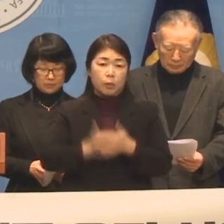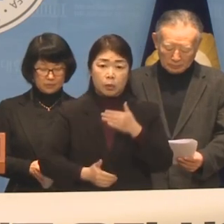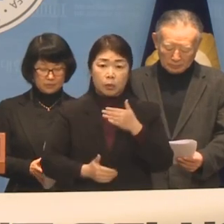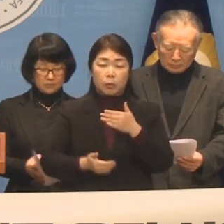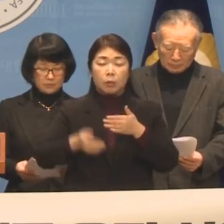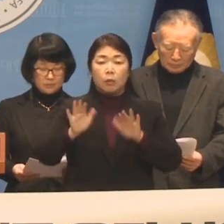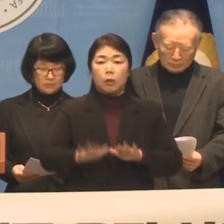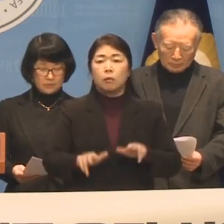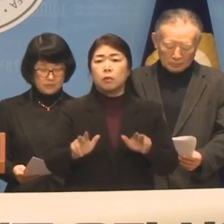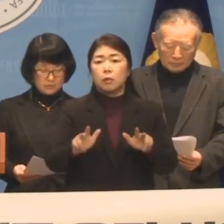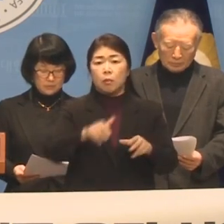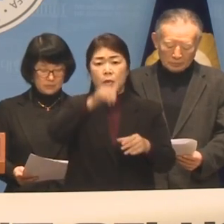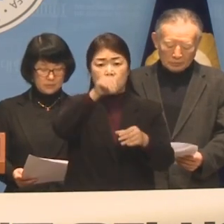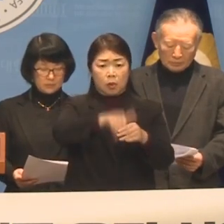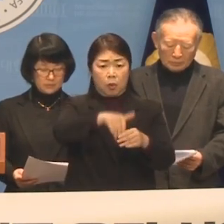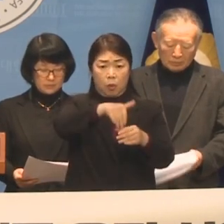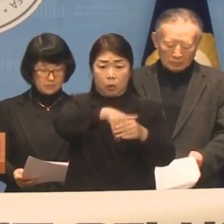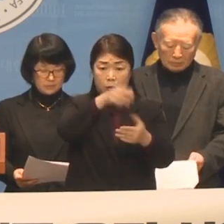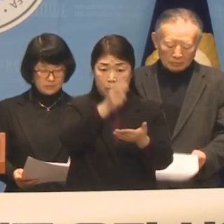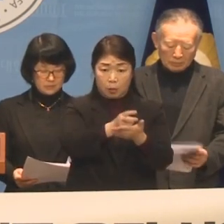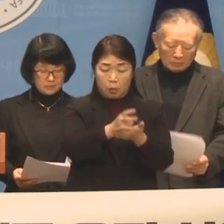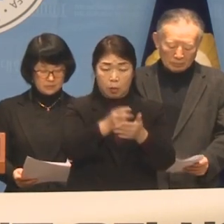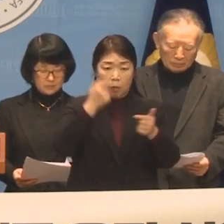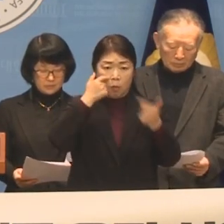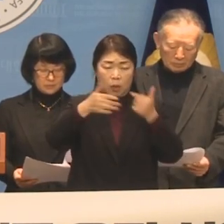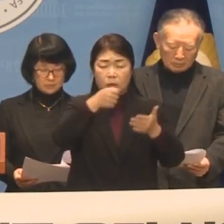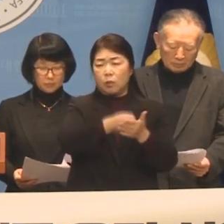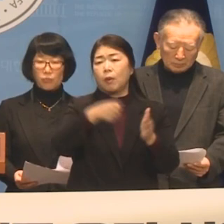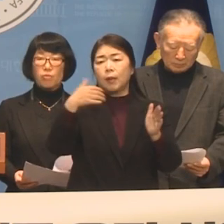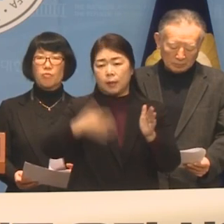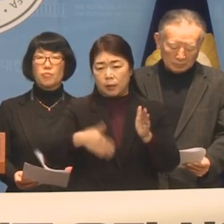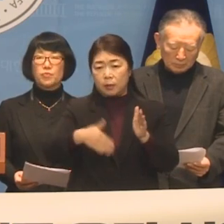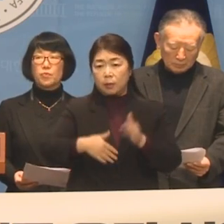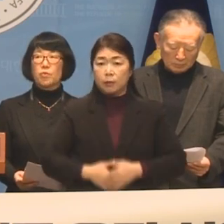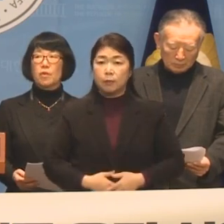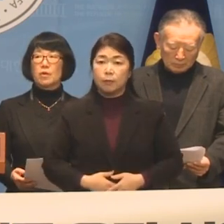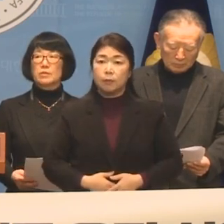선거 제도도 확정이 되지 않고 있는 상황.